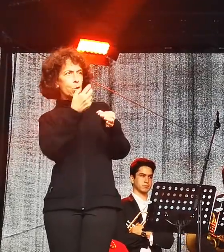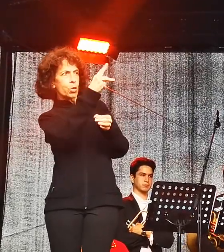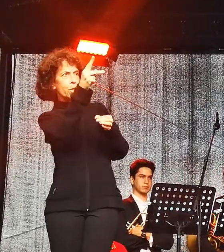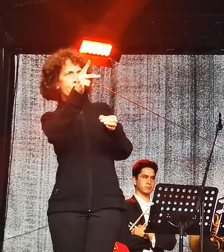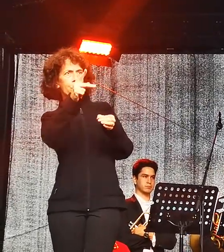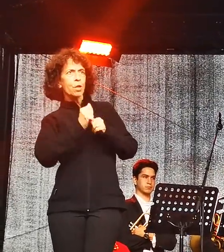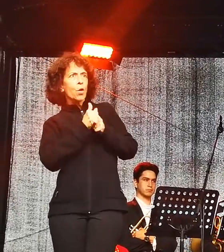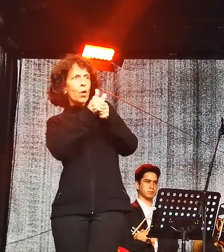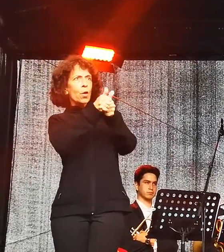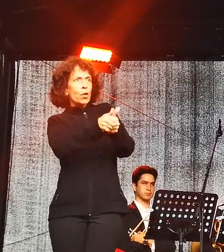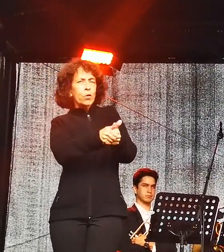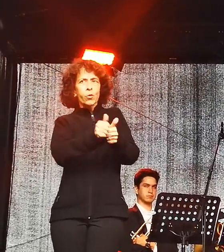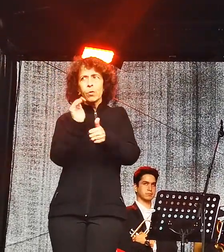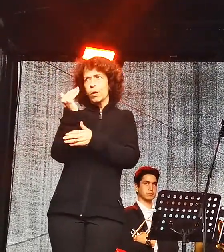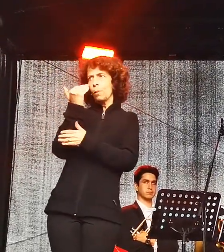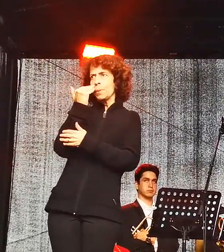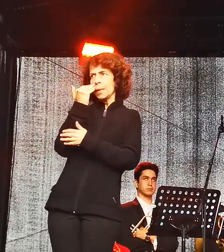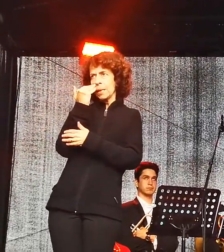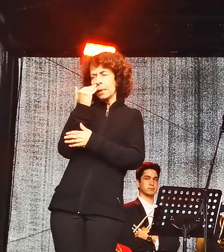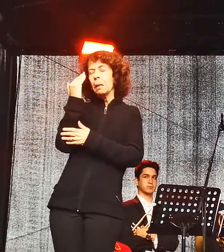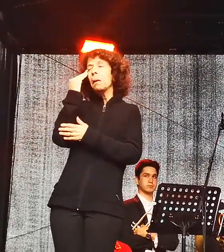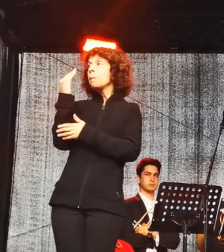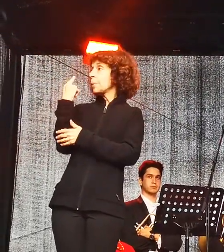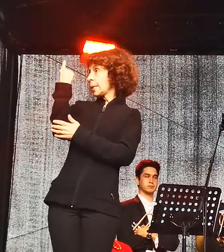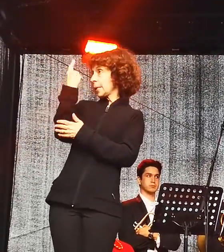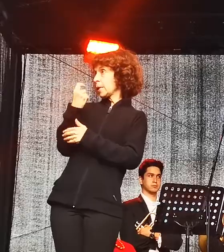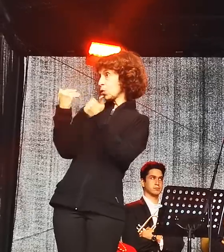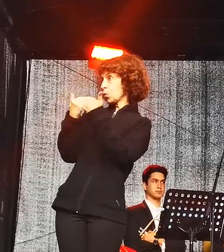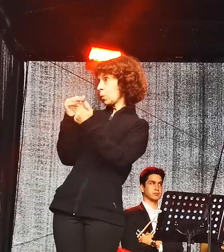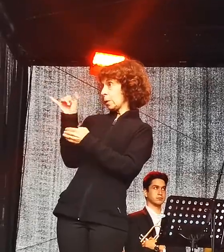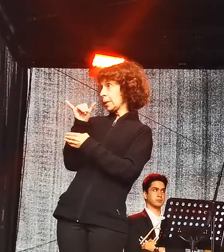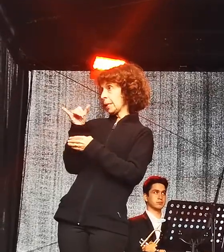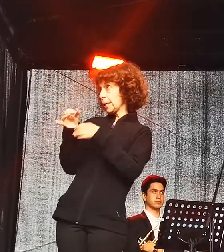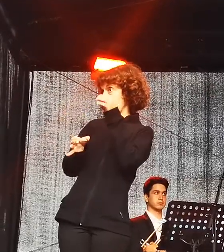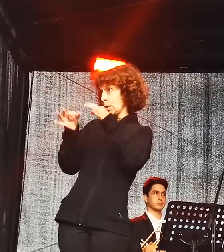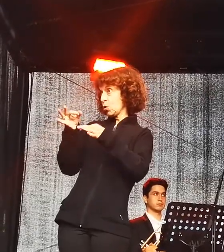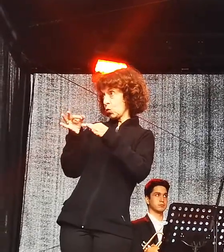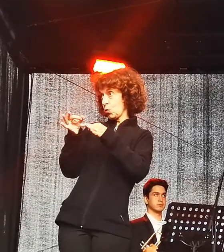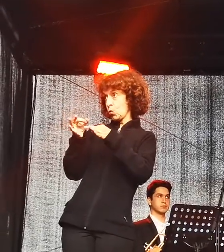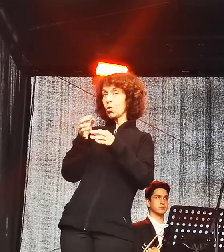et doit, s'il a besoin, indiquer de quel juge il relève